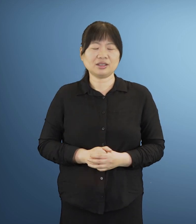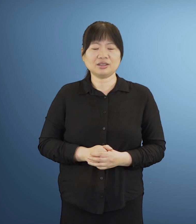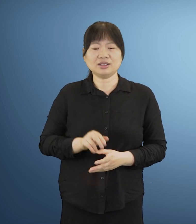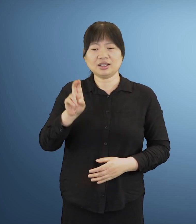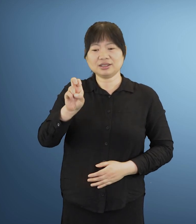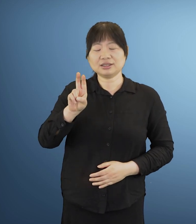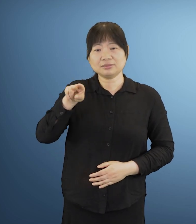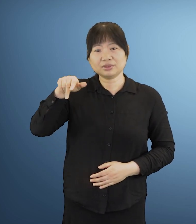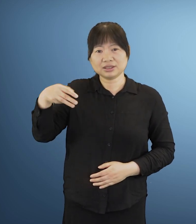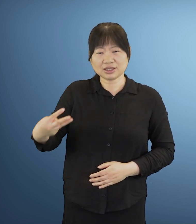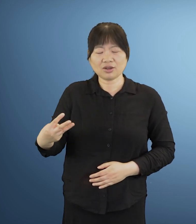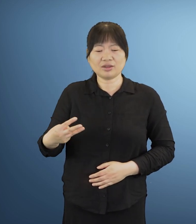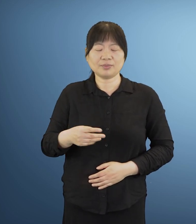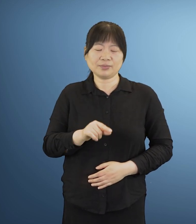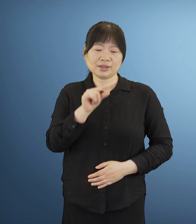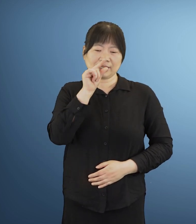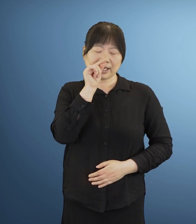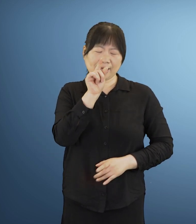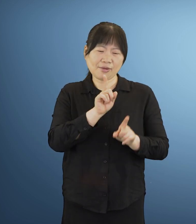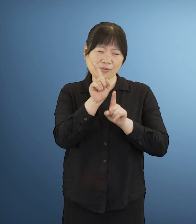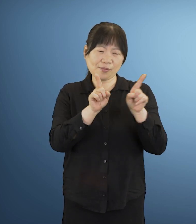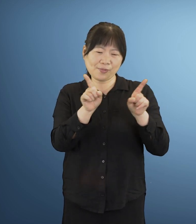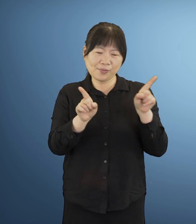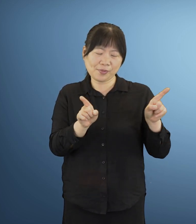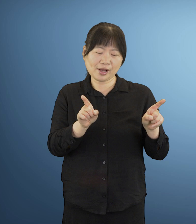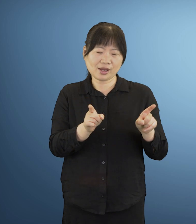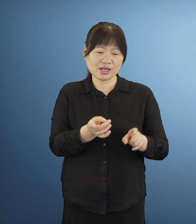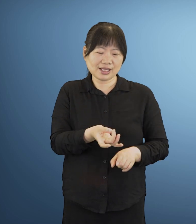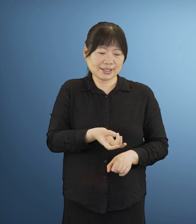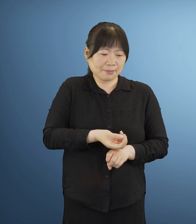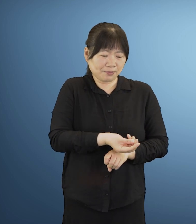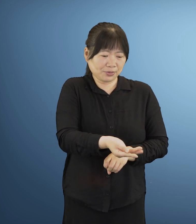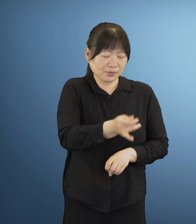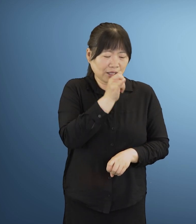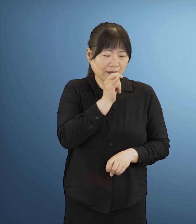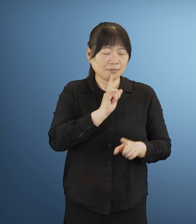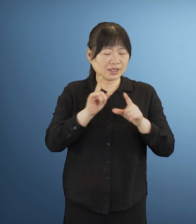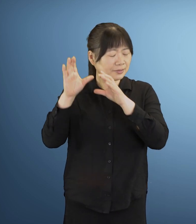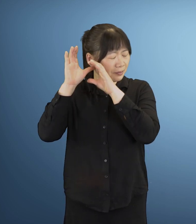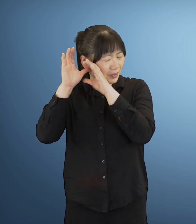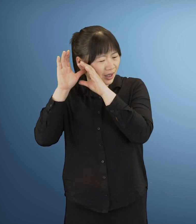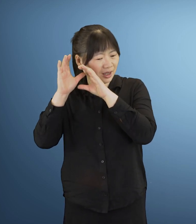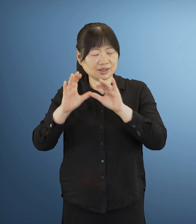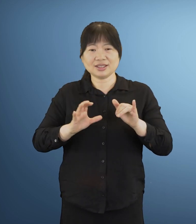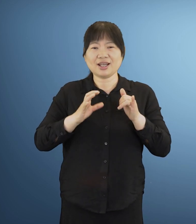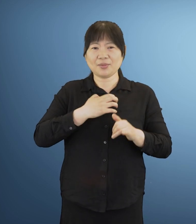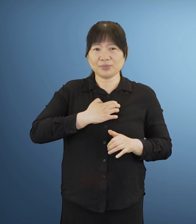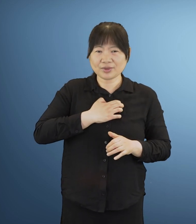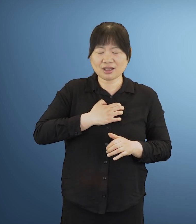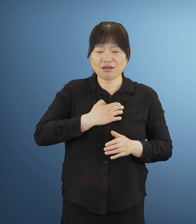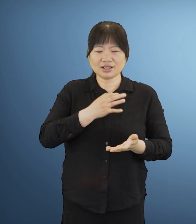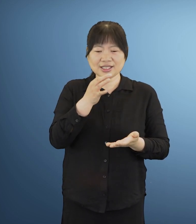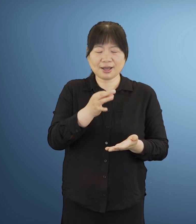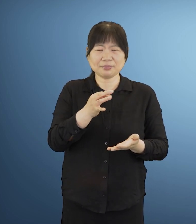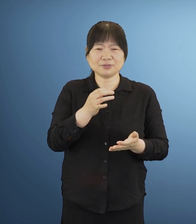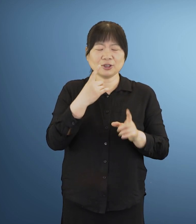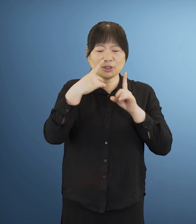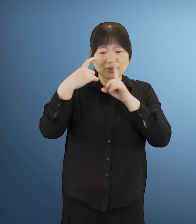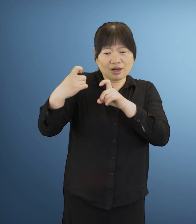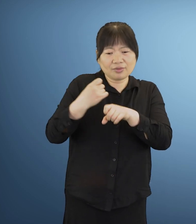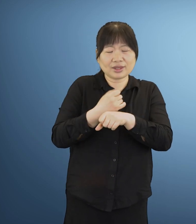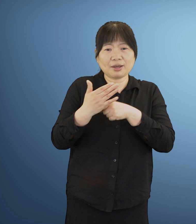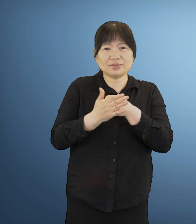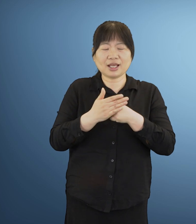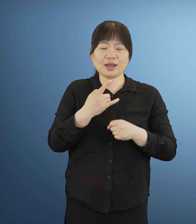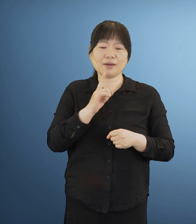22절. 가시떨기에 뿌려졌다는 것은 말씀을 들으나 세상의 염려와 재물의 유혹에 말씀이